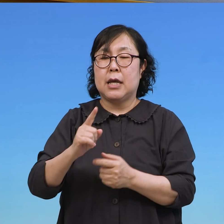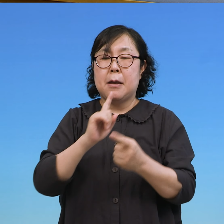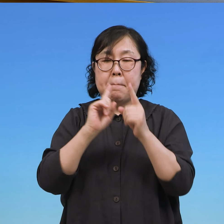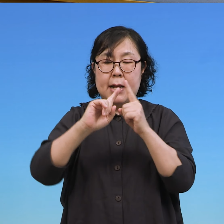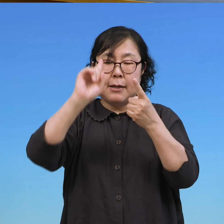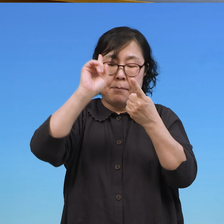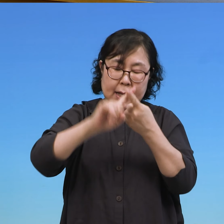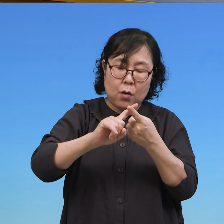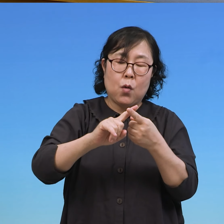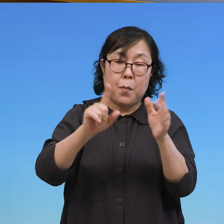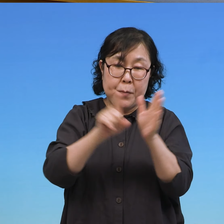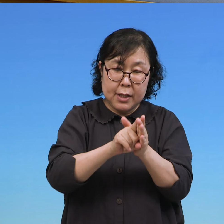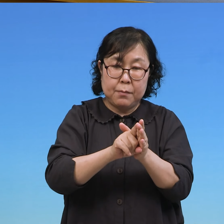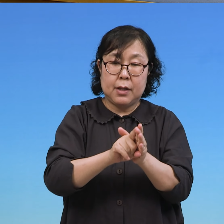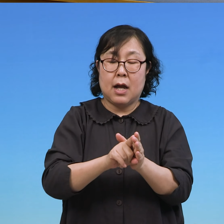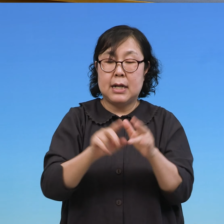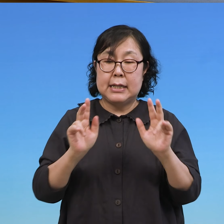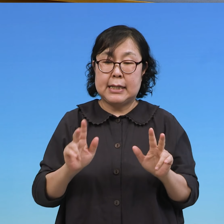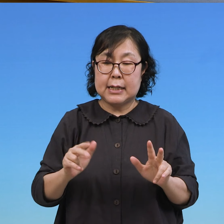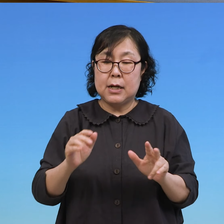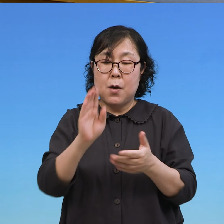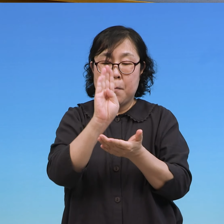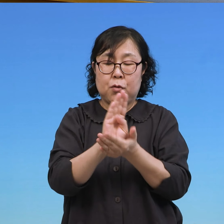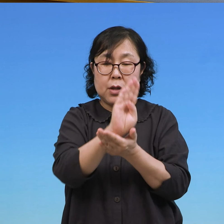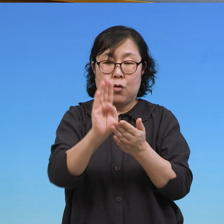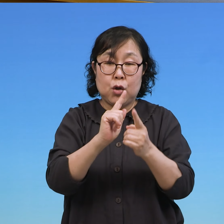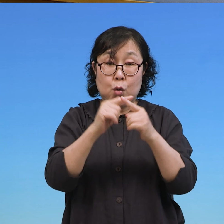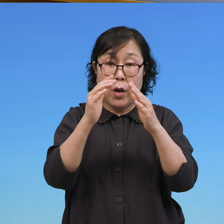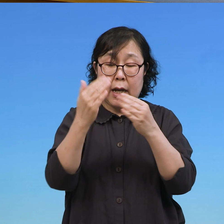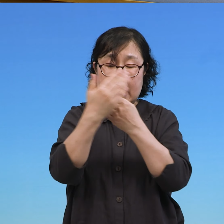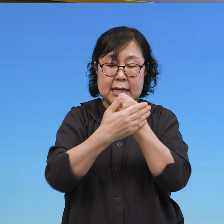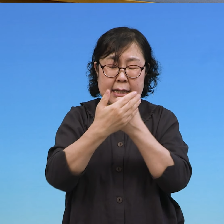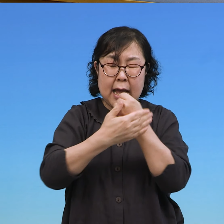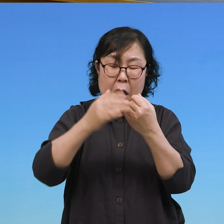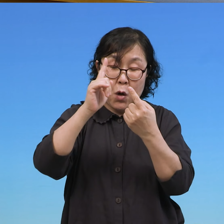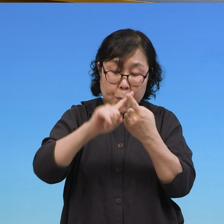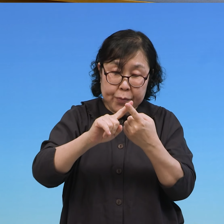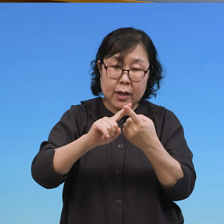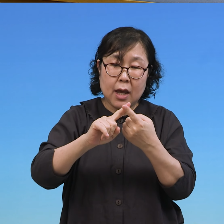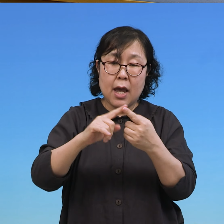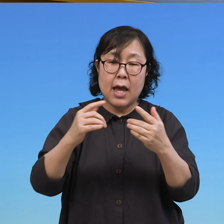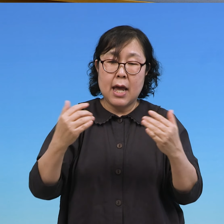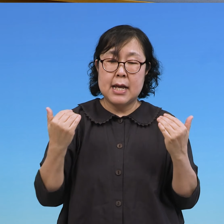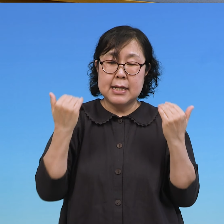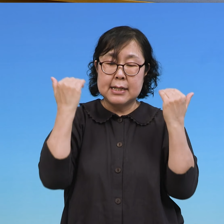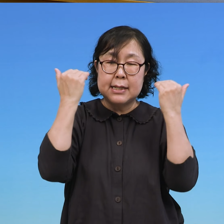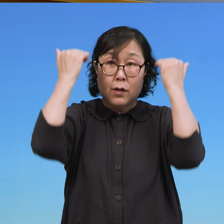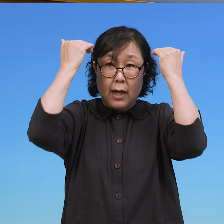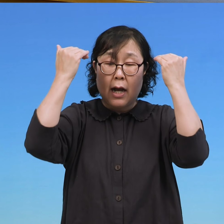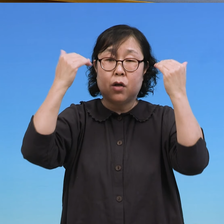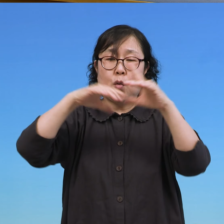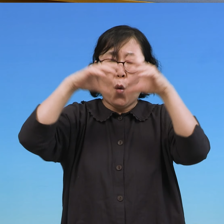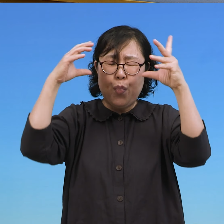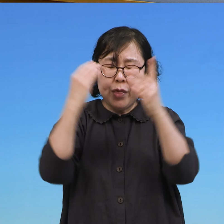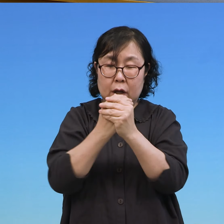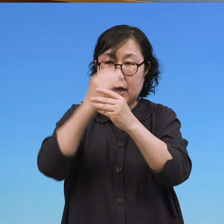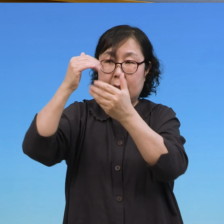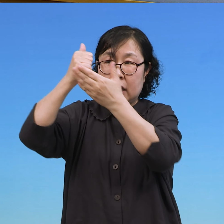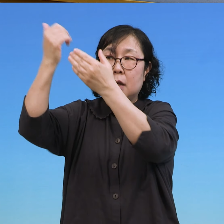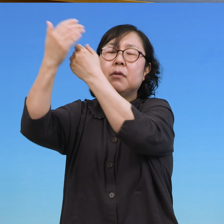말씀 그대로 믿습니다. 오늘날 분당 우리 교회가 이렇게 은혜로 가게 된 거 전적인 하나님 은혜예요. 하나님이 다